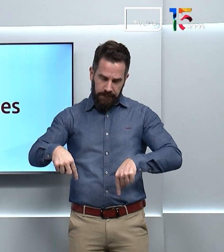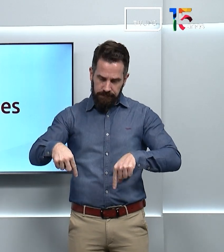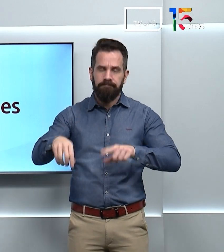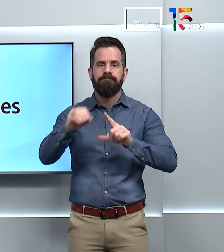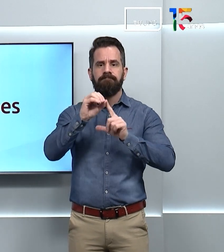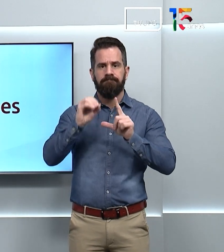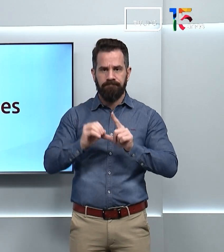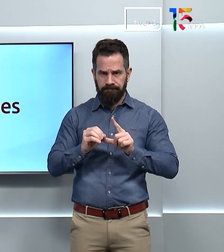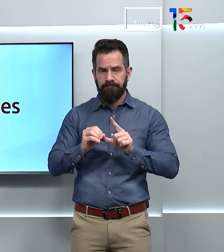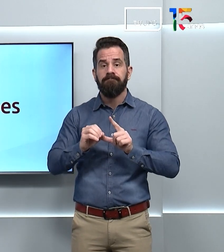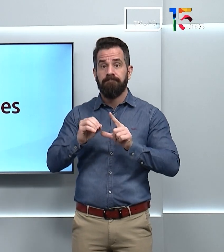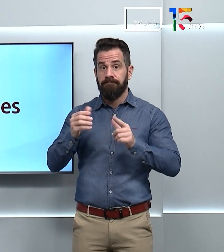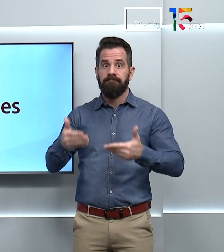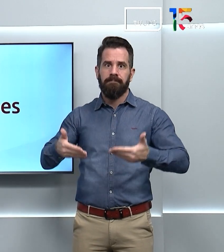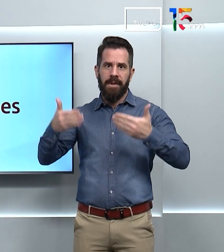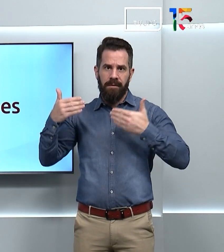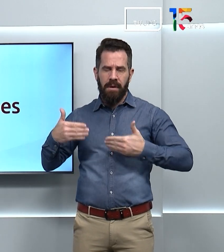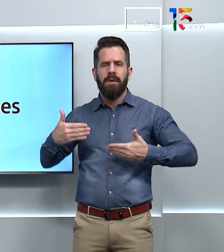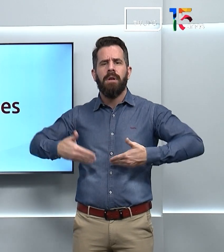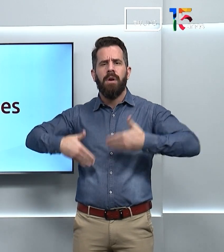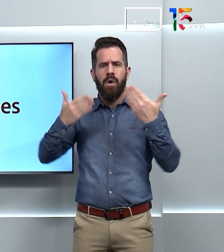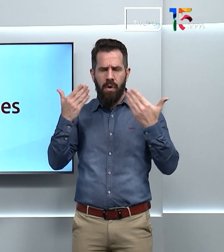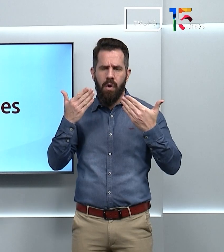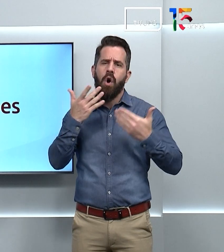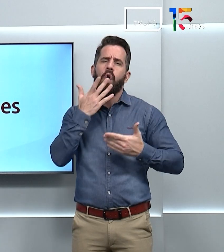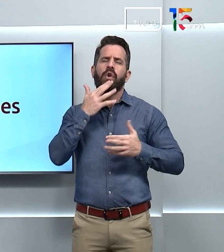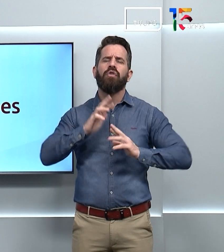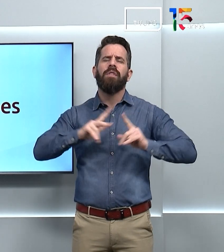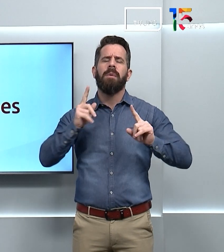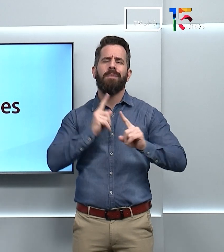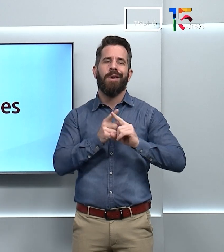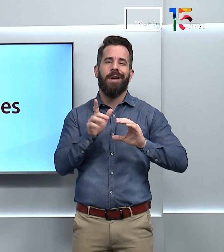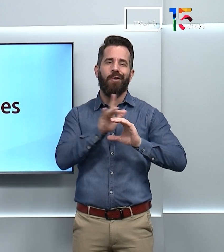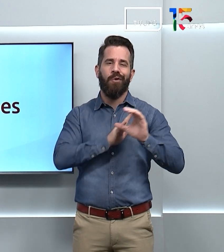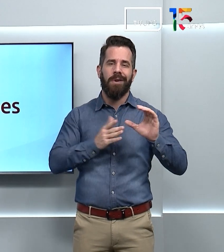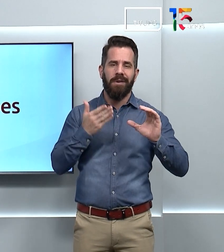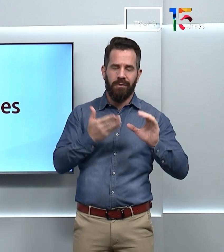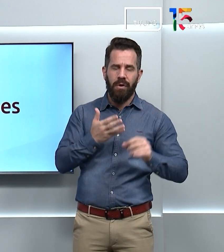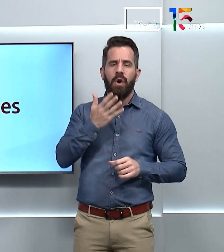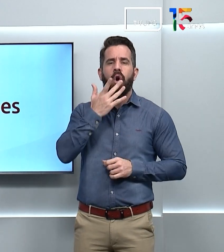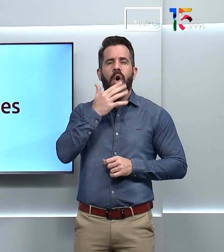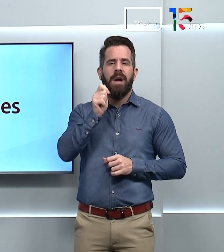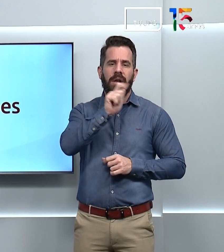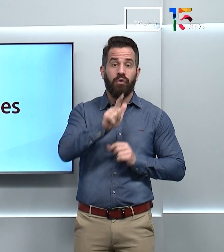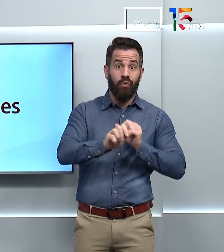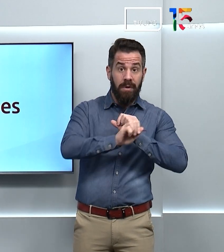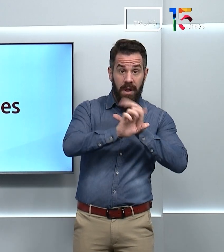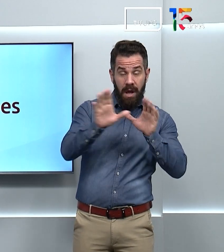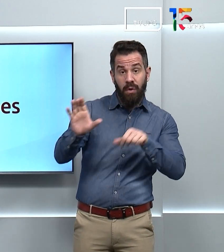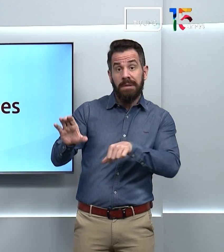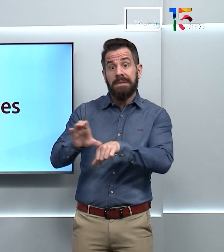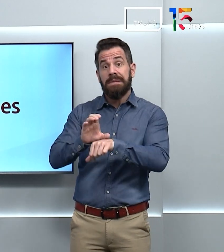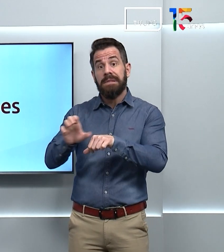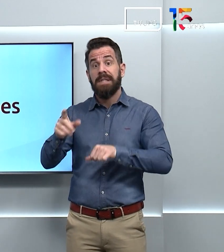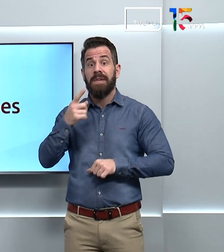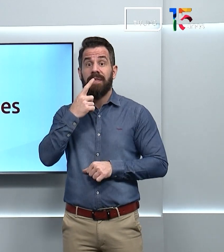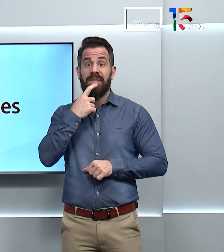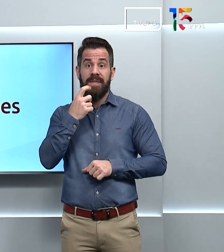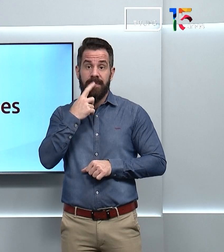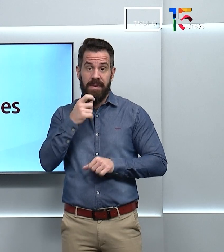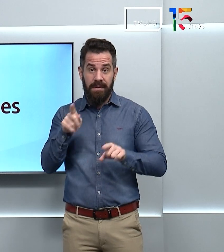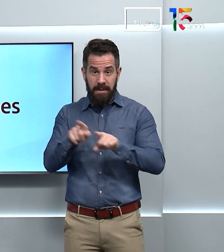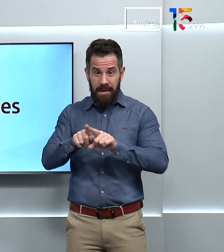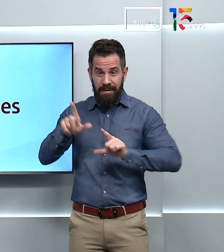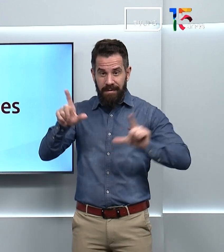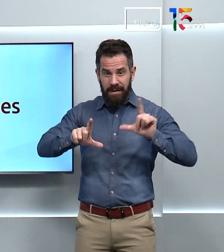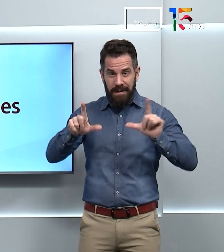aqui no estúdio do Conexões. Atrás está o cenário, em tons de azul claro, cinza e vermelho. Também há uma